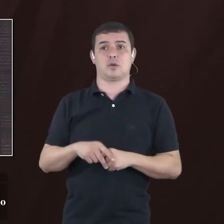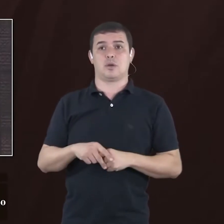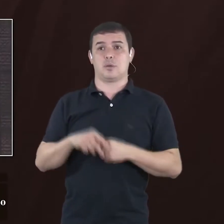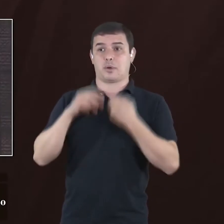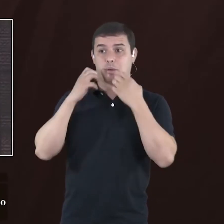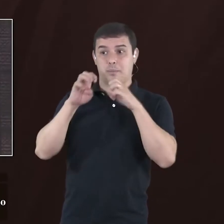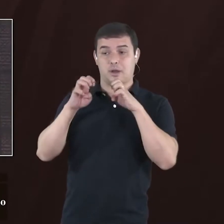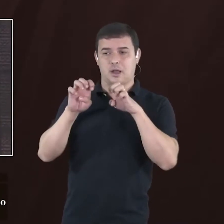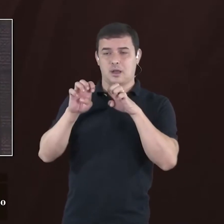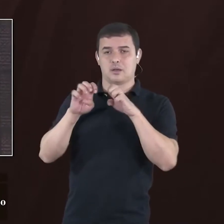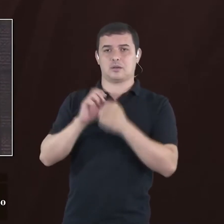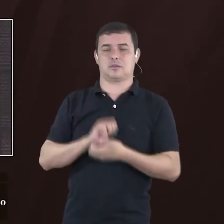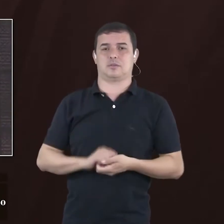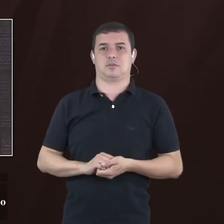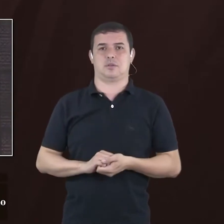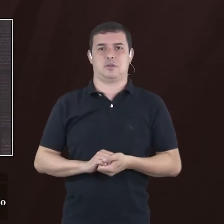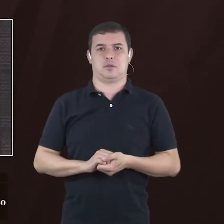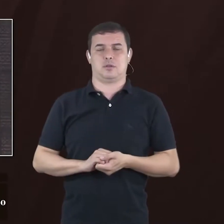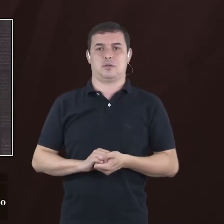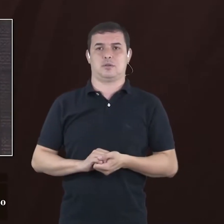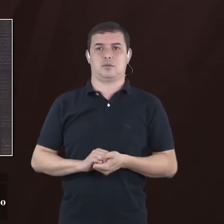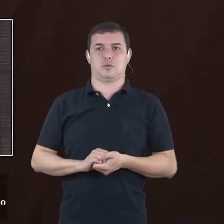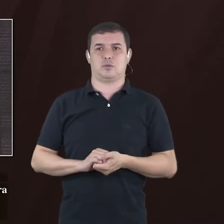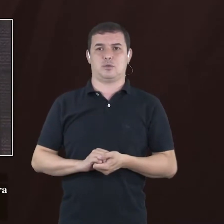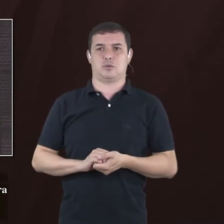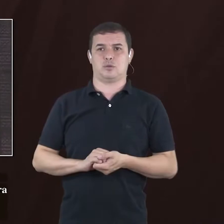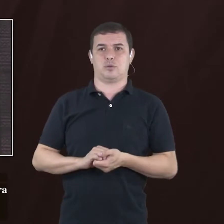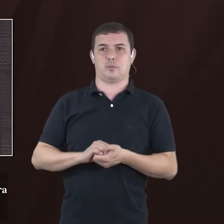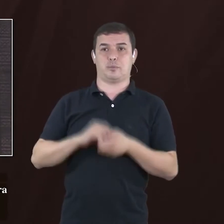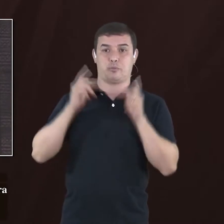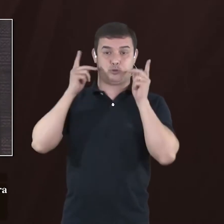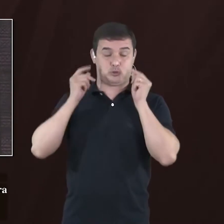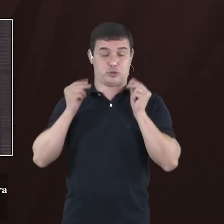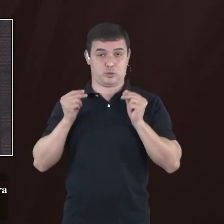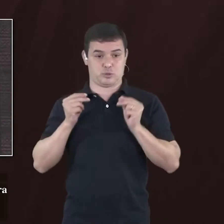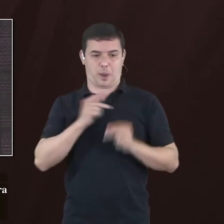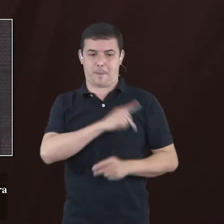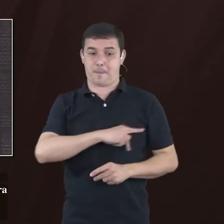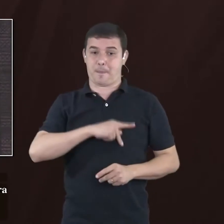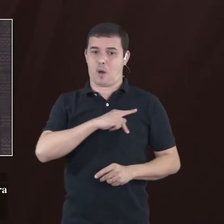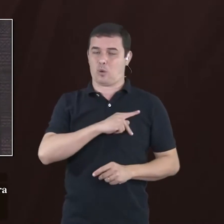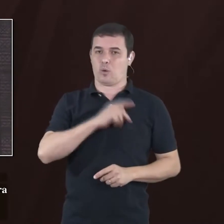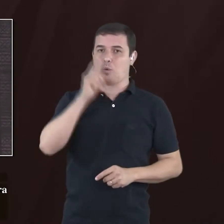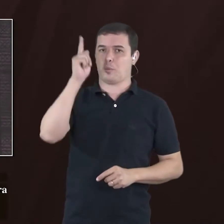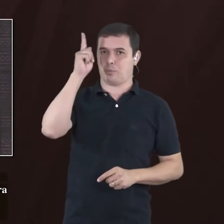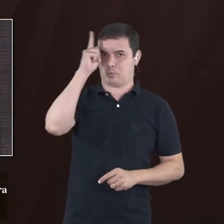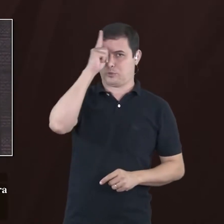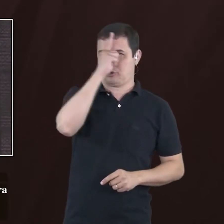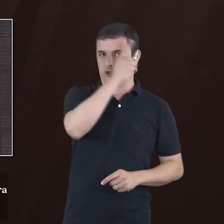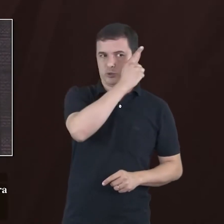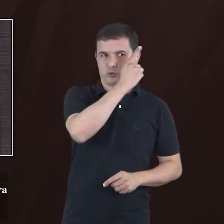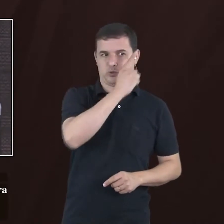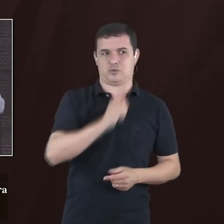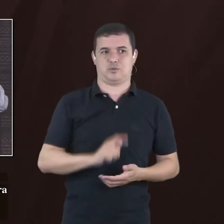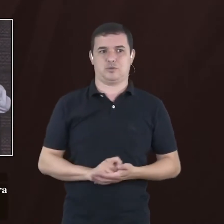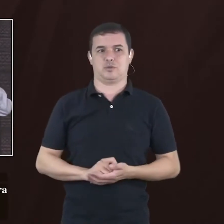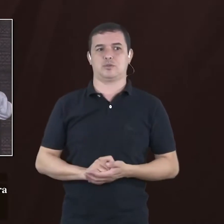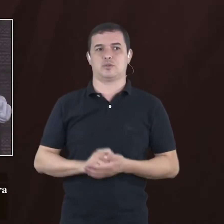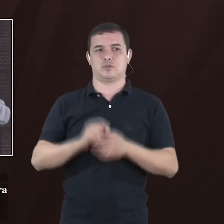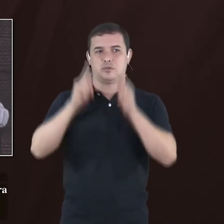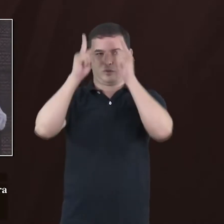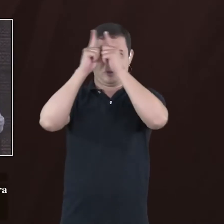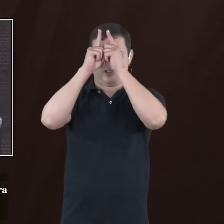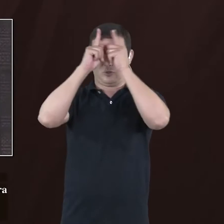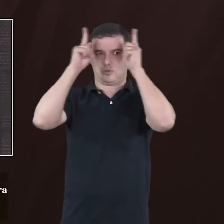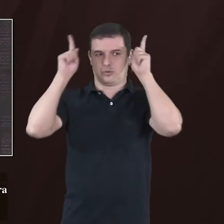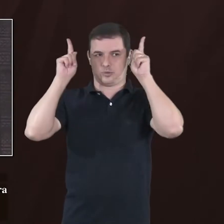muito importante, pois aquele que operou eficazmente em Pedro para o apostolado da circuncisão, também operou